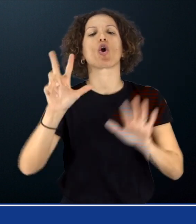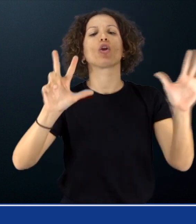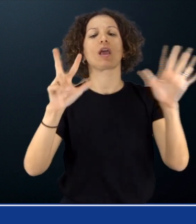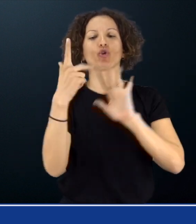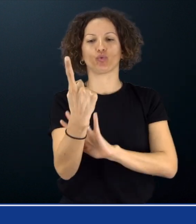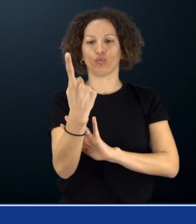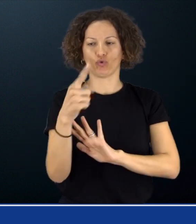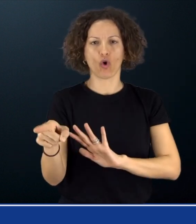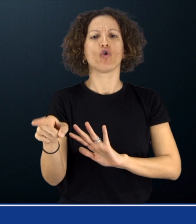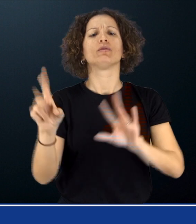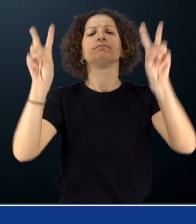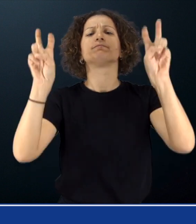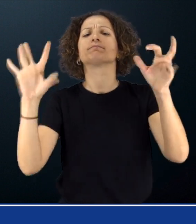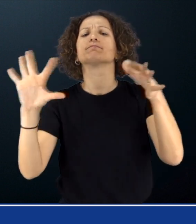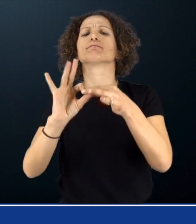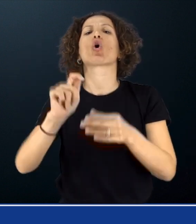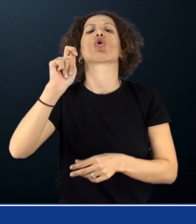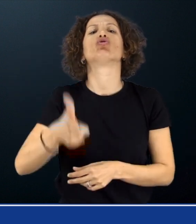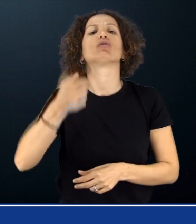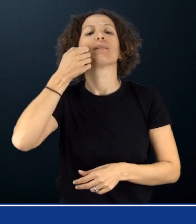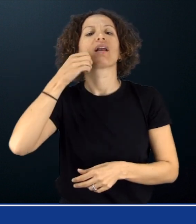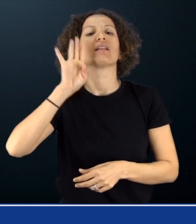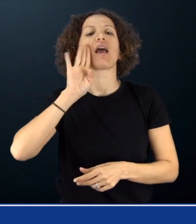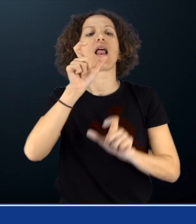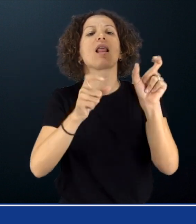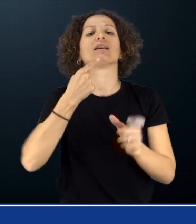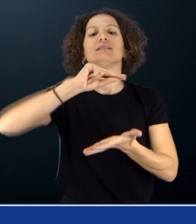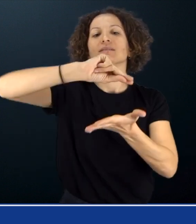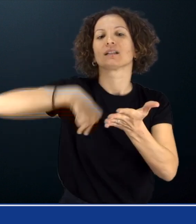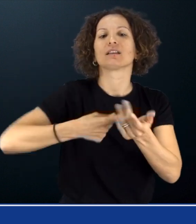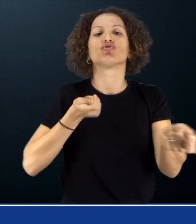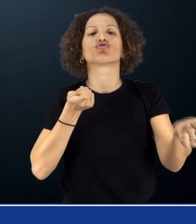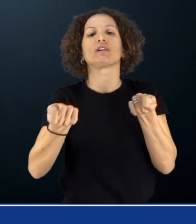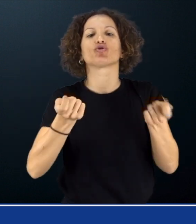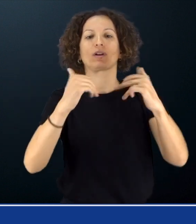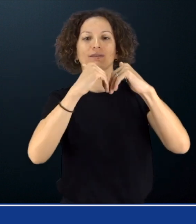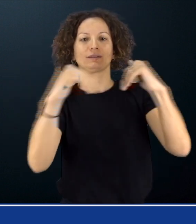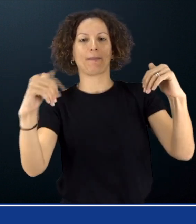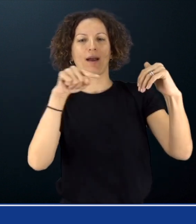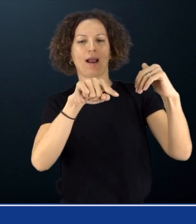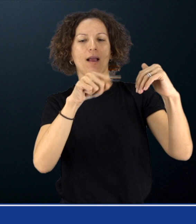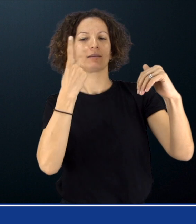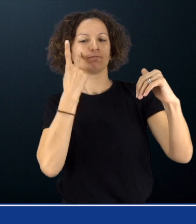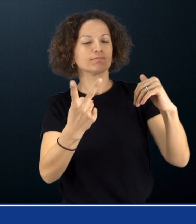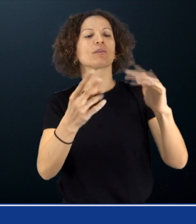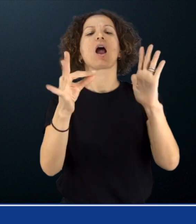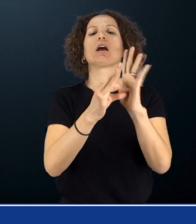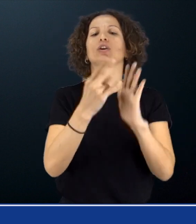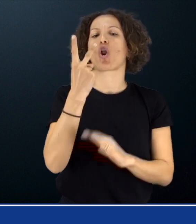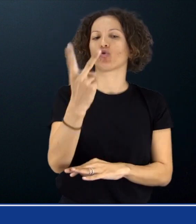in materia di congedo parentale degli iscritti alla gestione separata, di cui all'articolo 2,26 della Legge